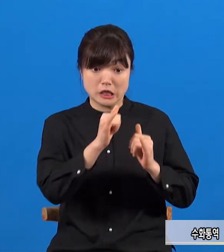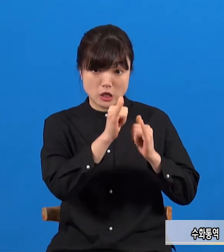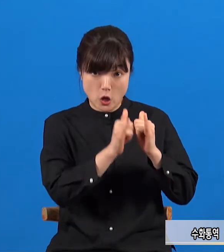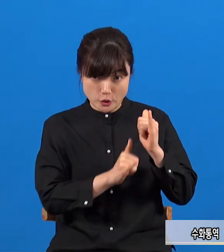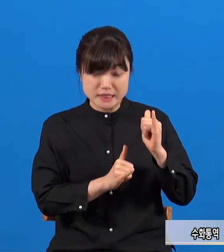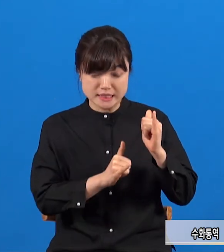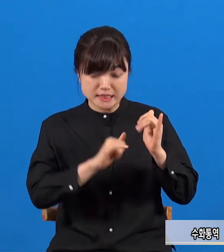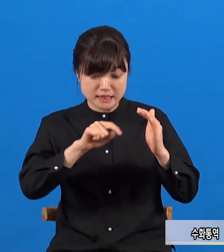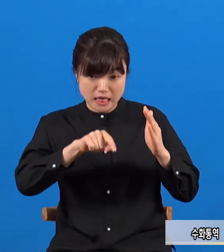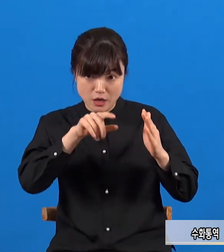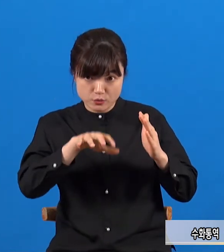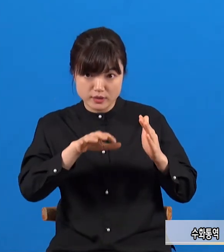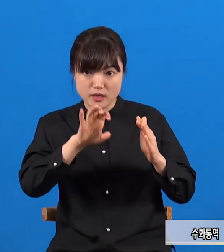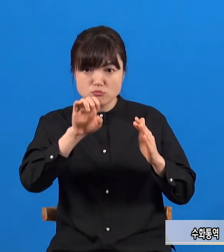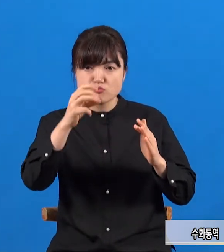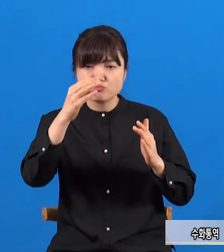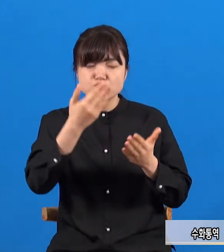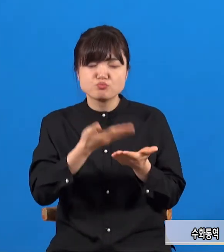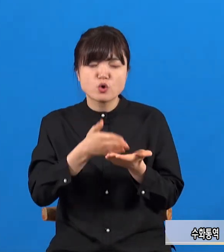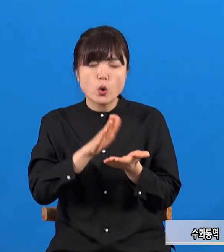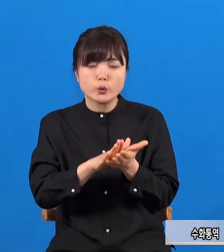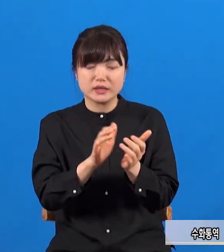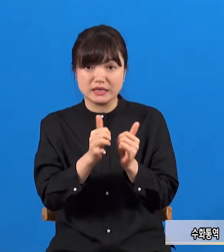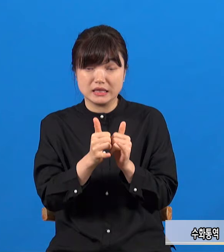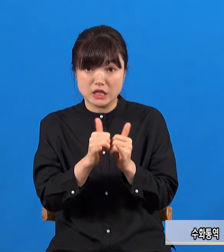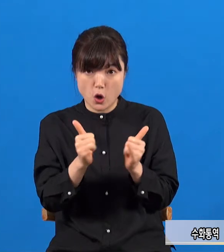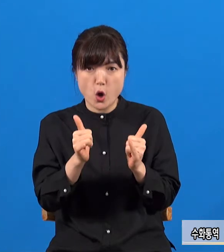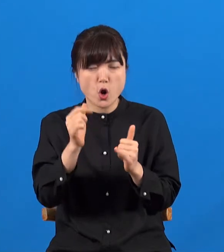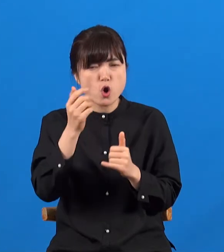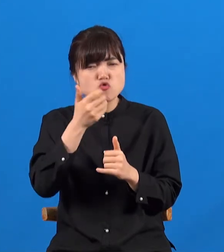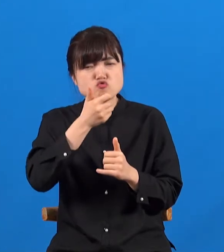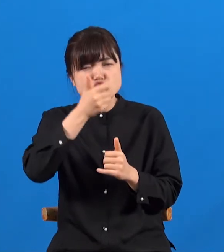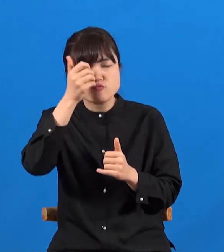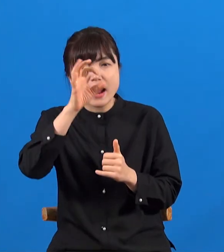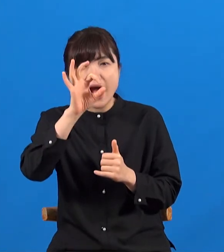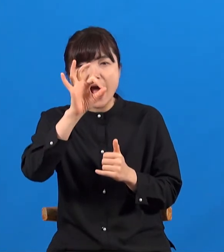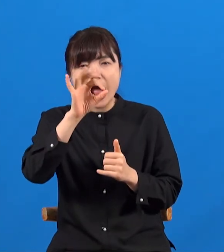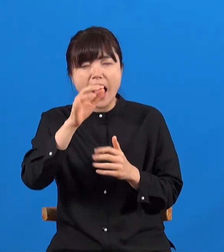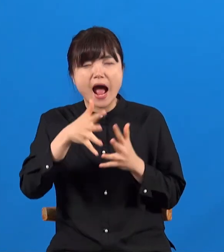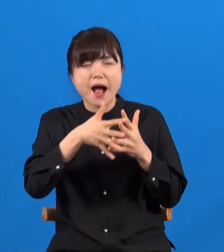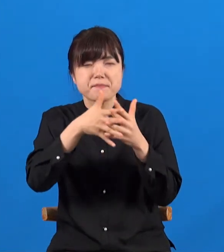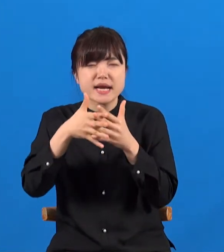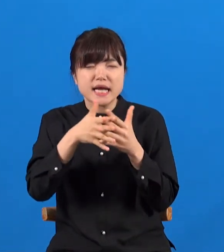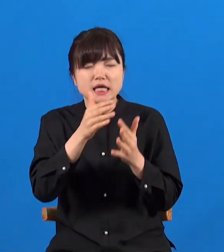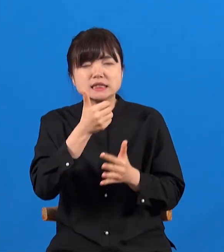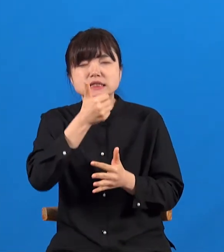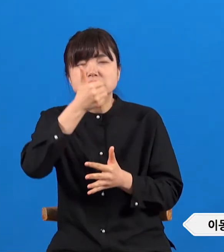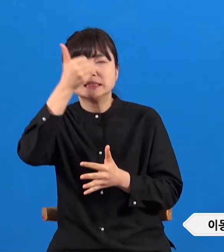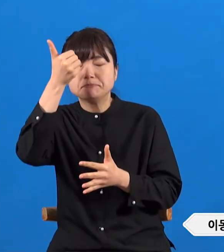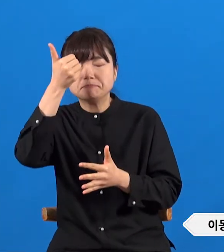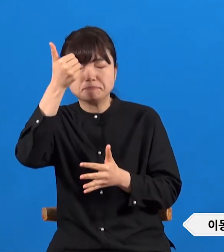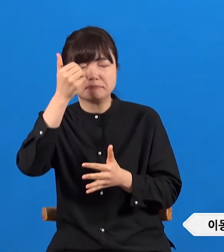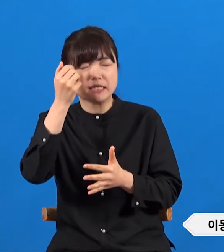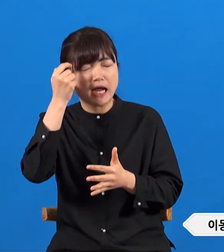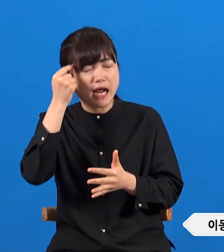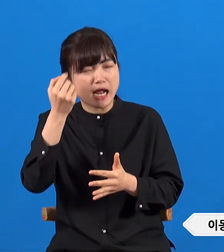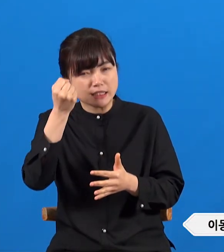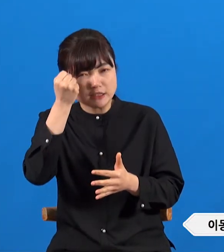역사의 한때 프론티어의 꿈 혹은 아메리칸 드림을 안고 신대륙을 찾았던